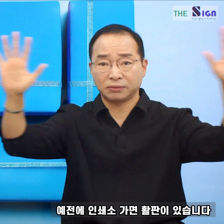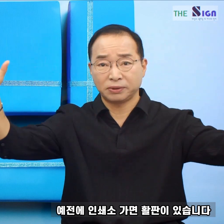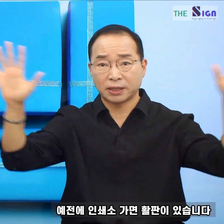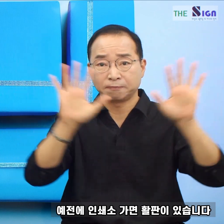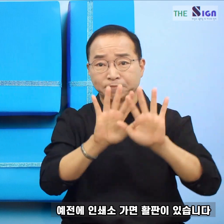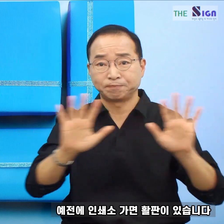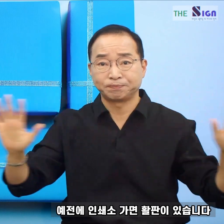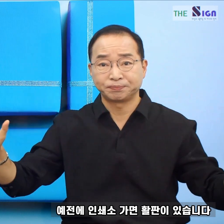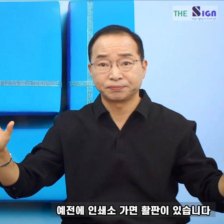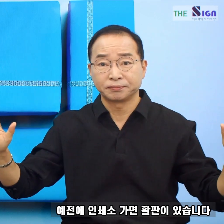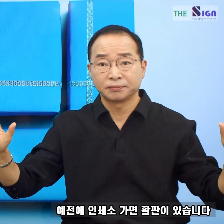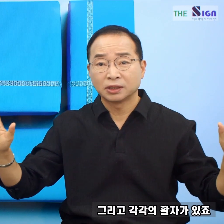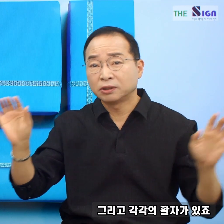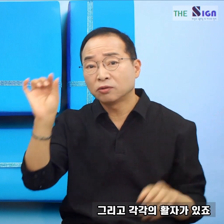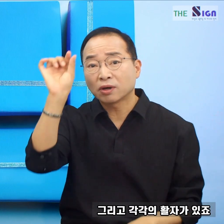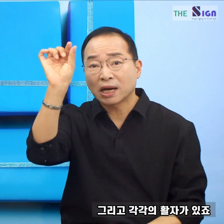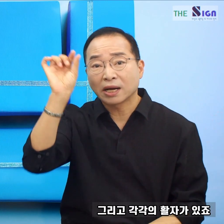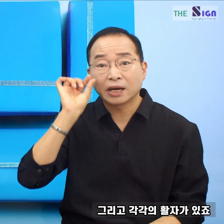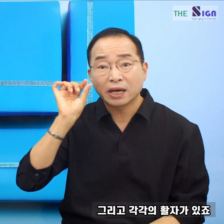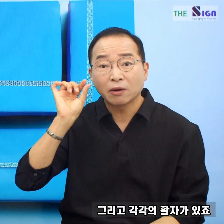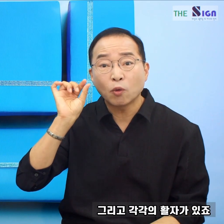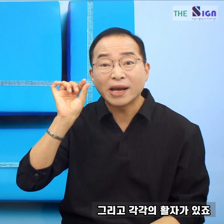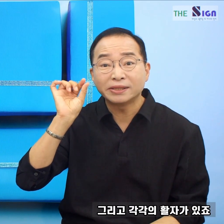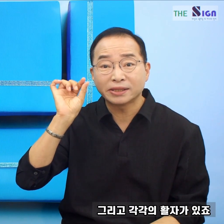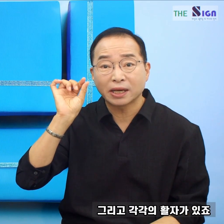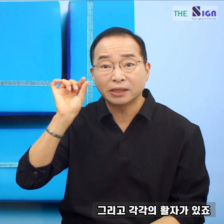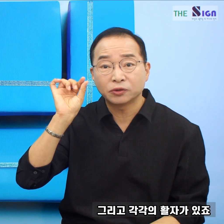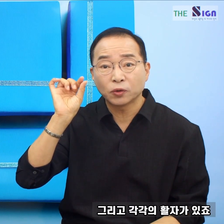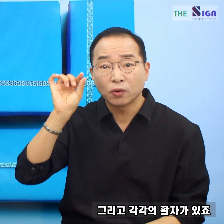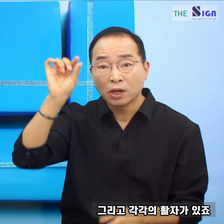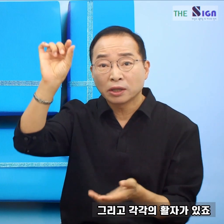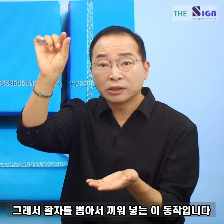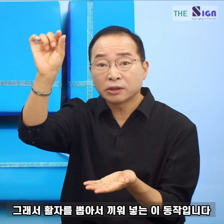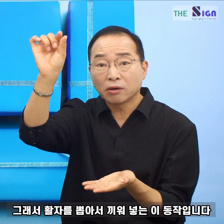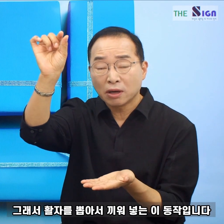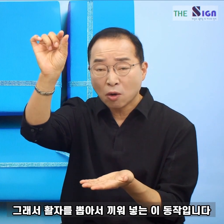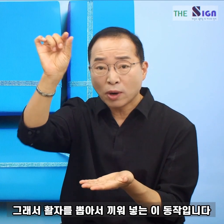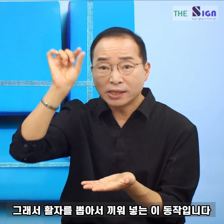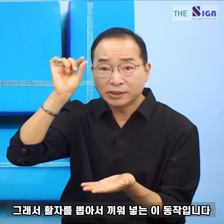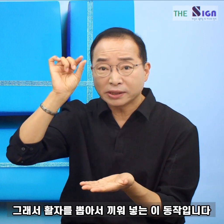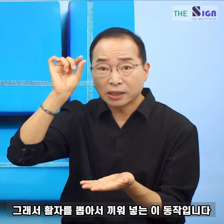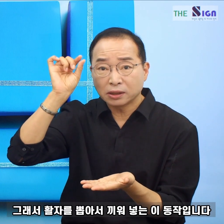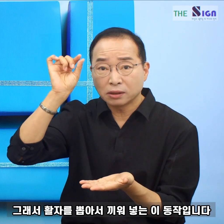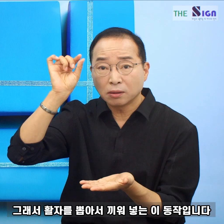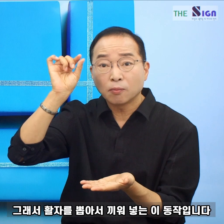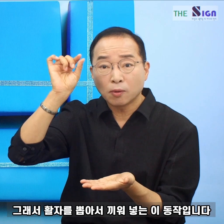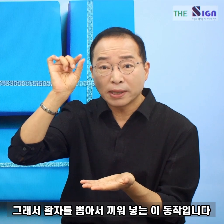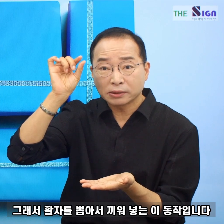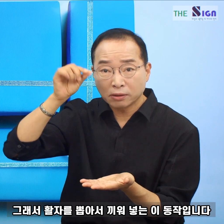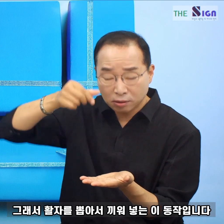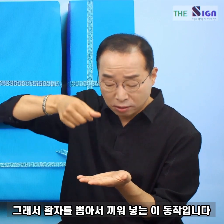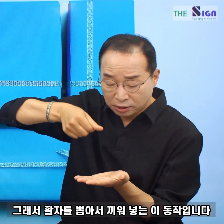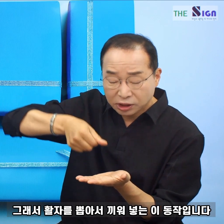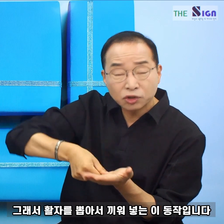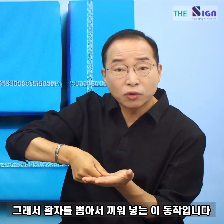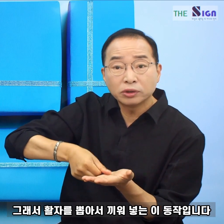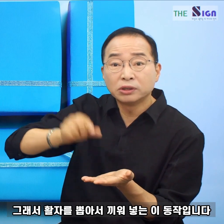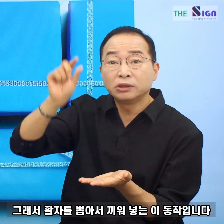있습니다. 그리고 각각의 활자가 있죠. 그래서 활자를 뽑아서 끼워 넣는